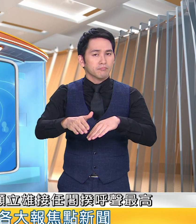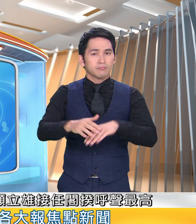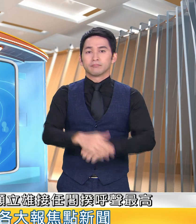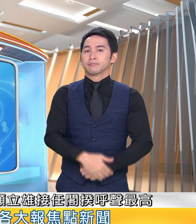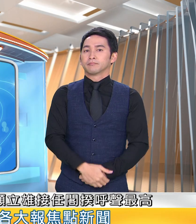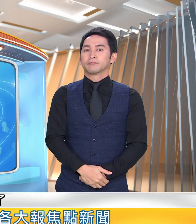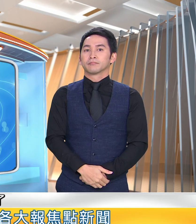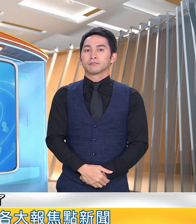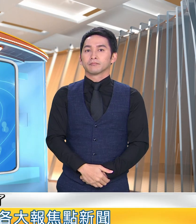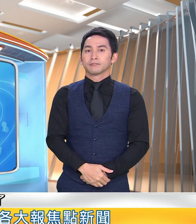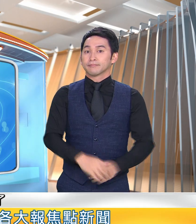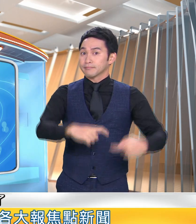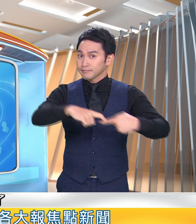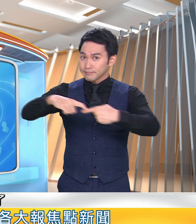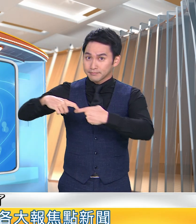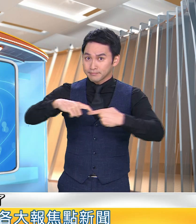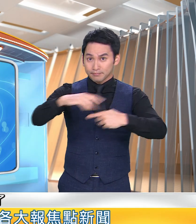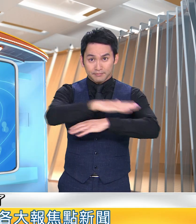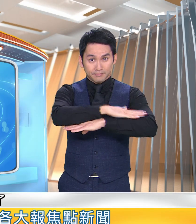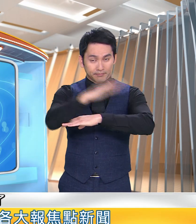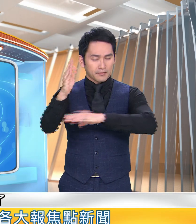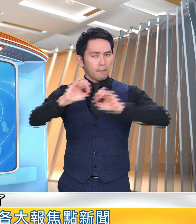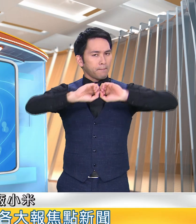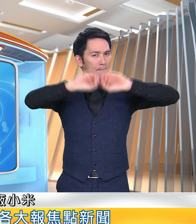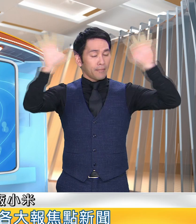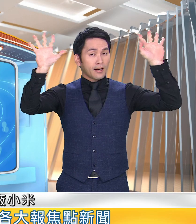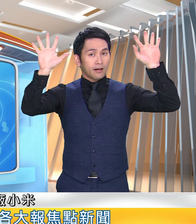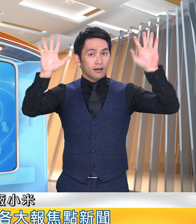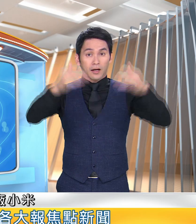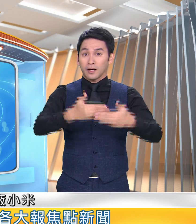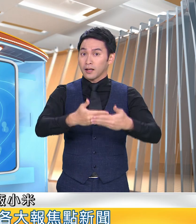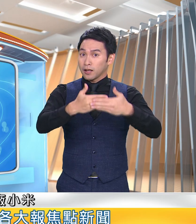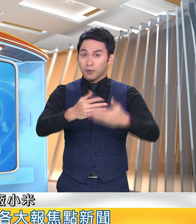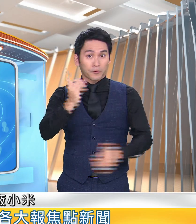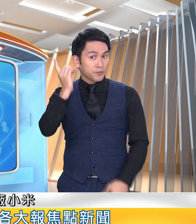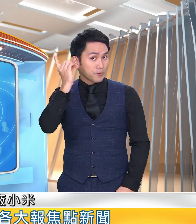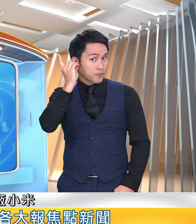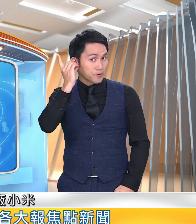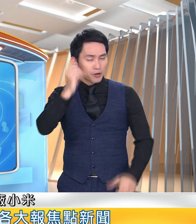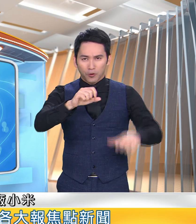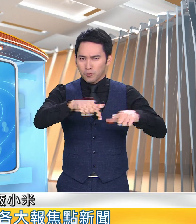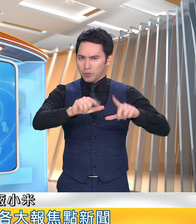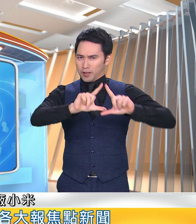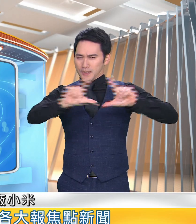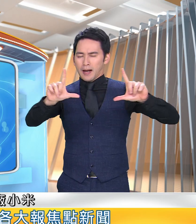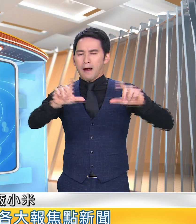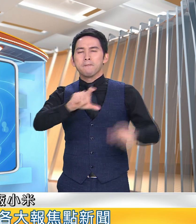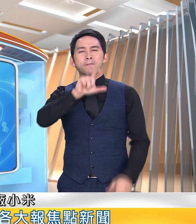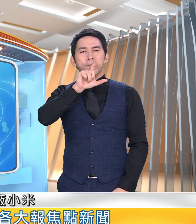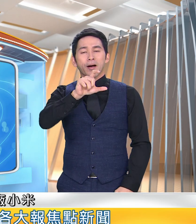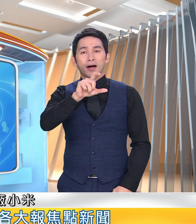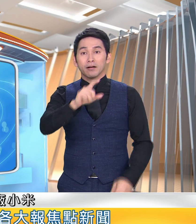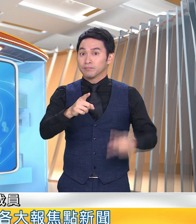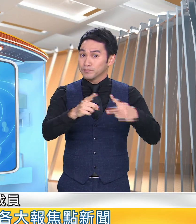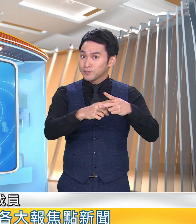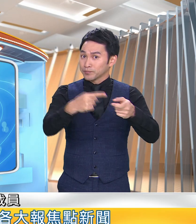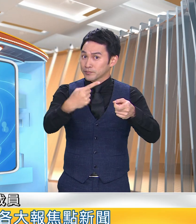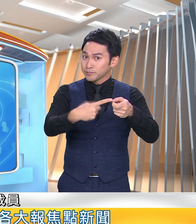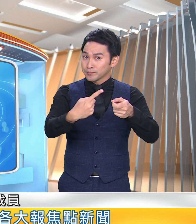而联合报则是提到了中国手机品牌大厂小米传出年底